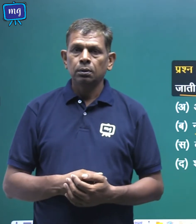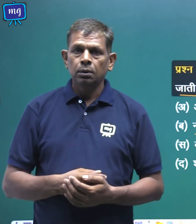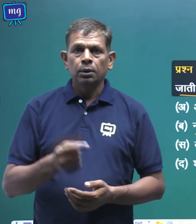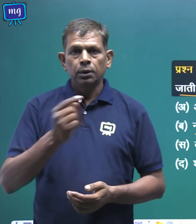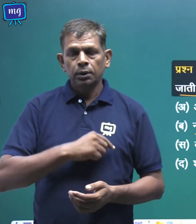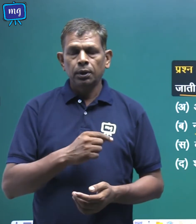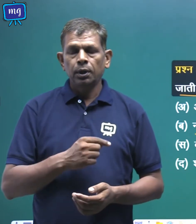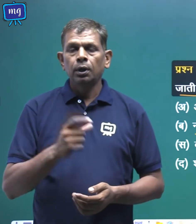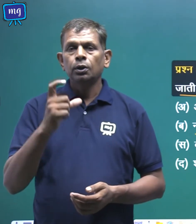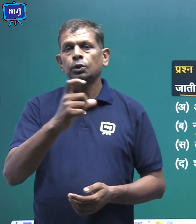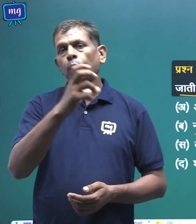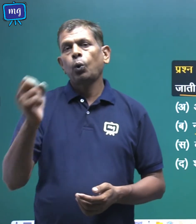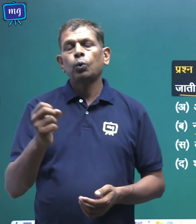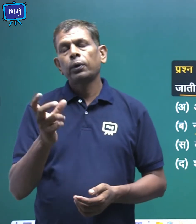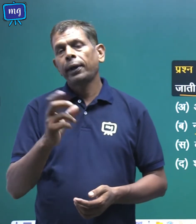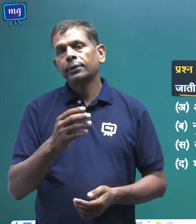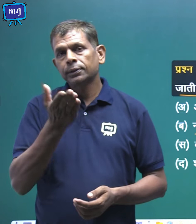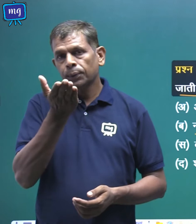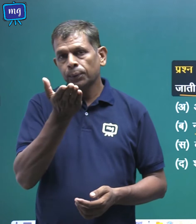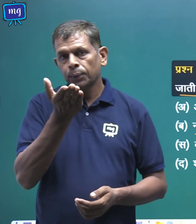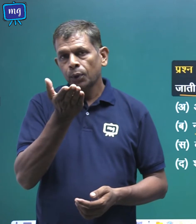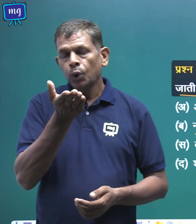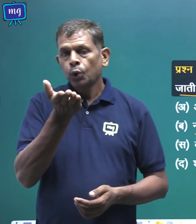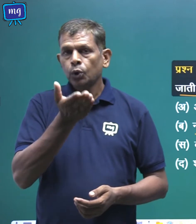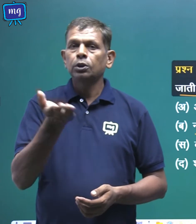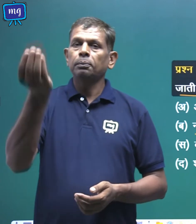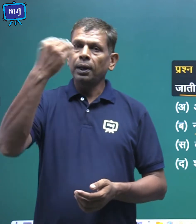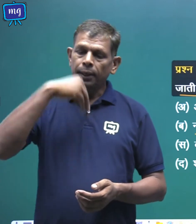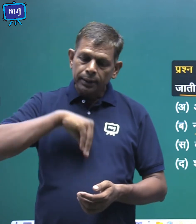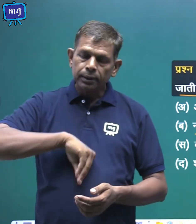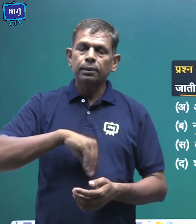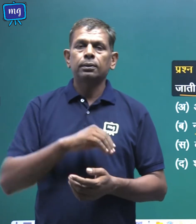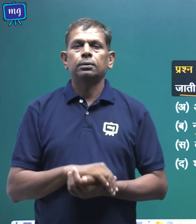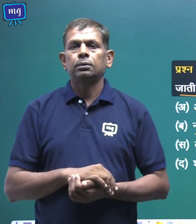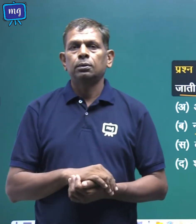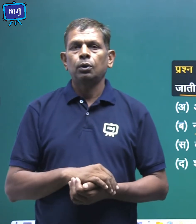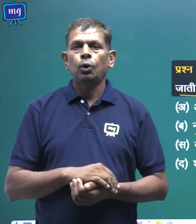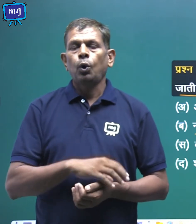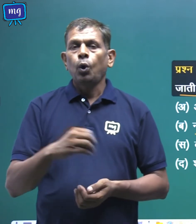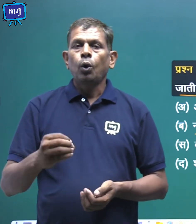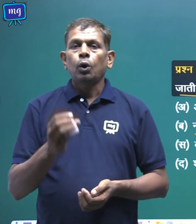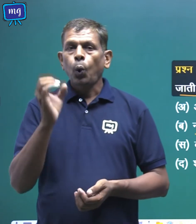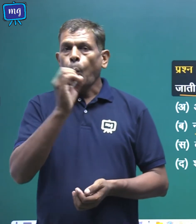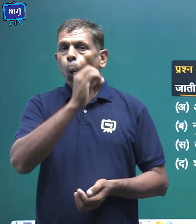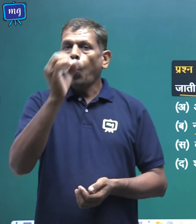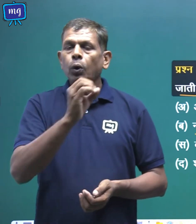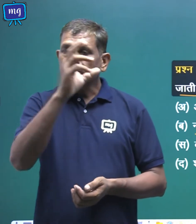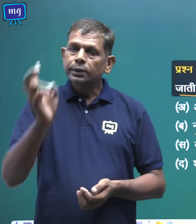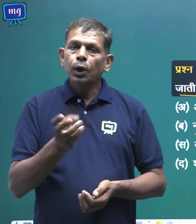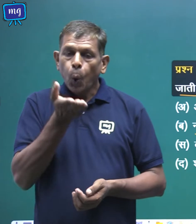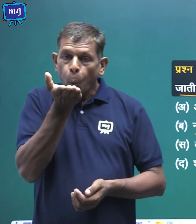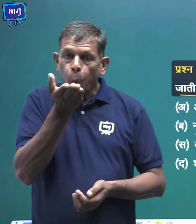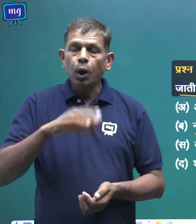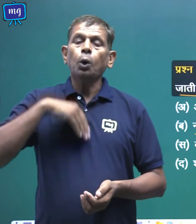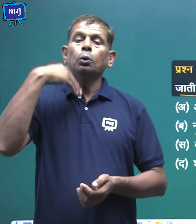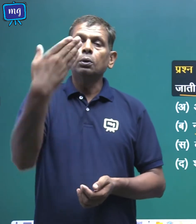ये कार्बन डाइऑक्साइड श्वसन में लेते हैं और ऑक्सीजन छोड़ते हैं,